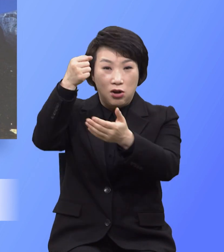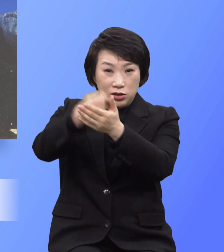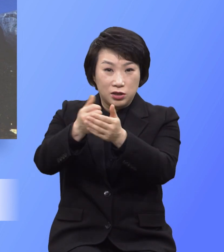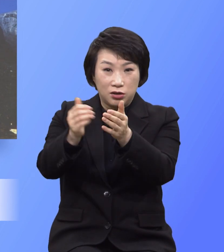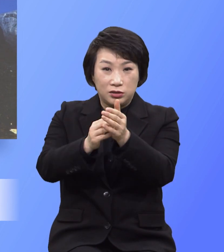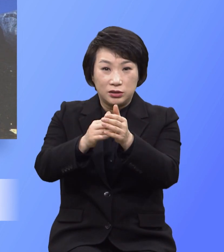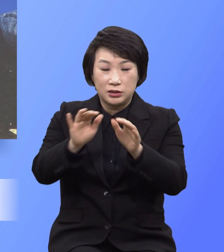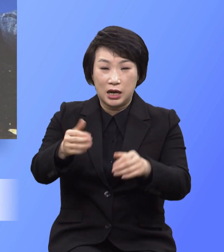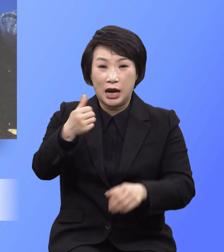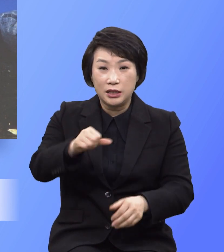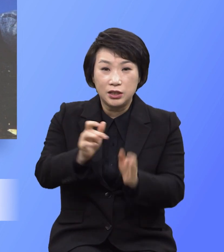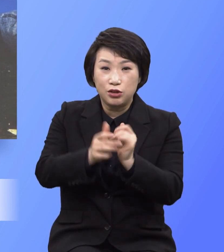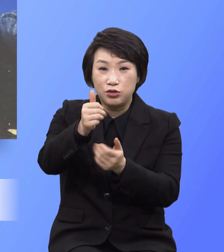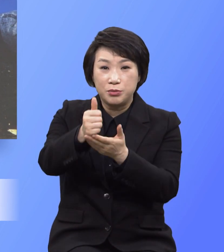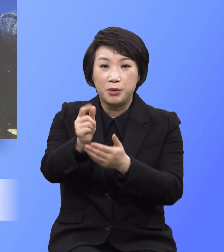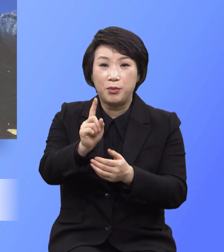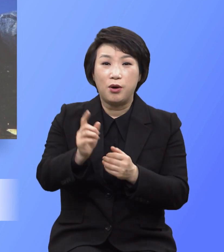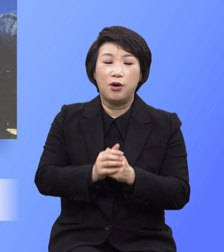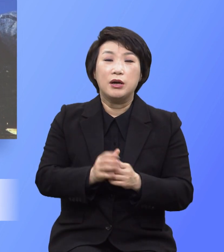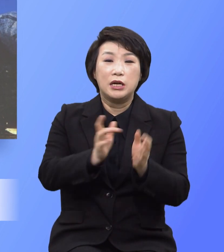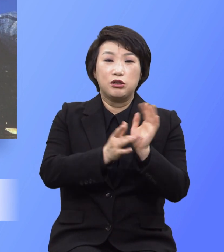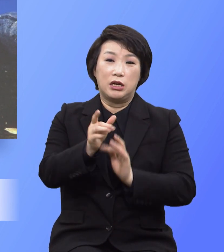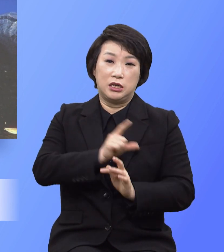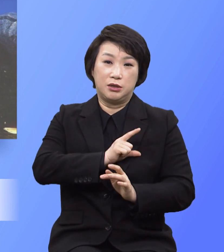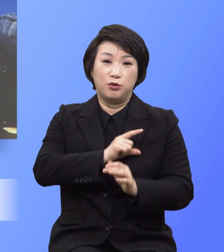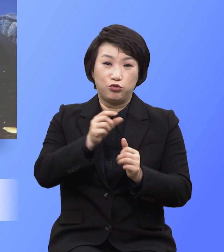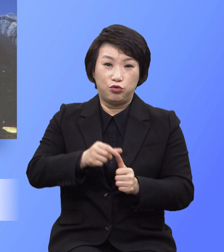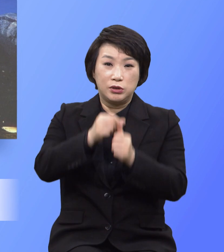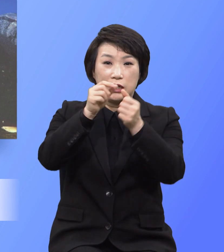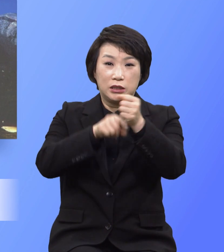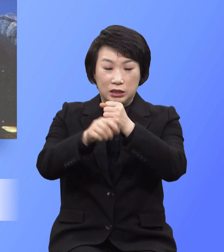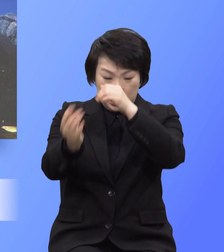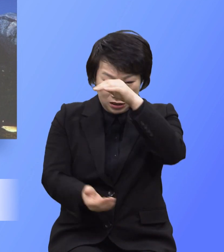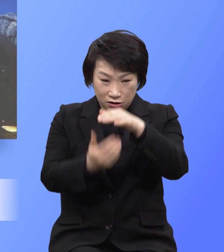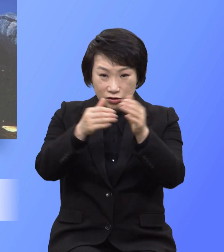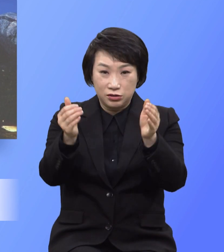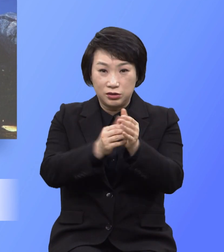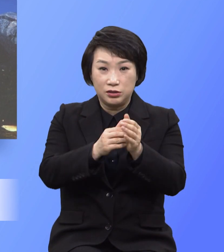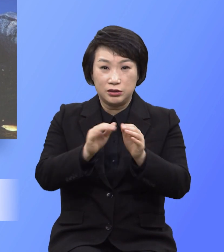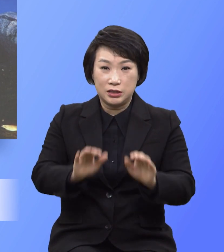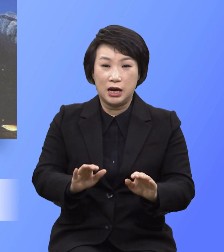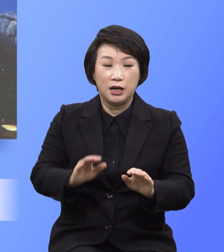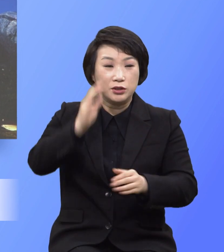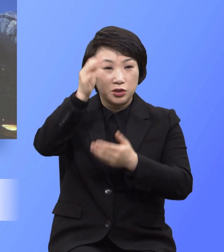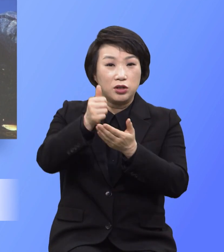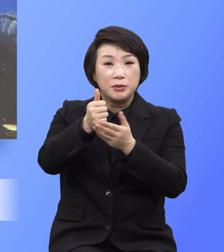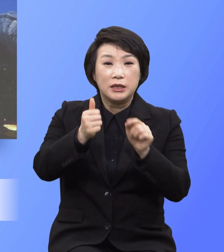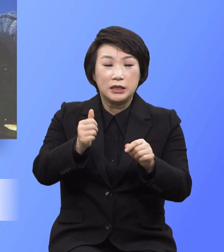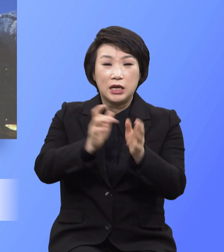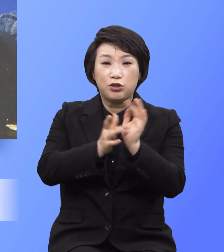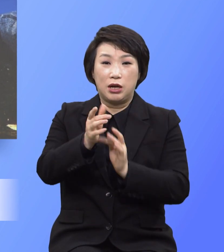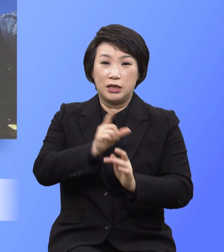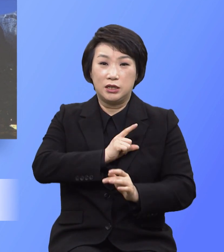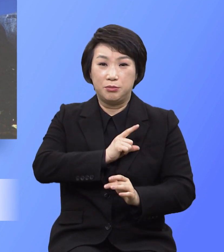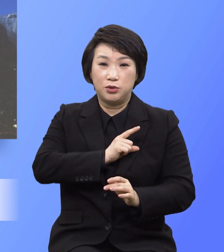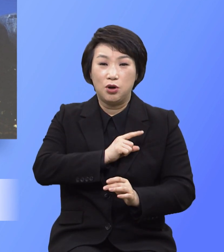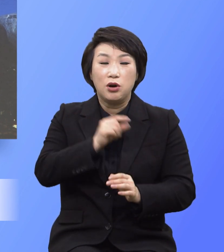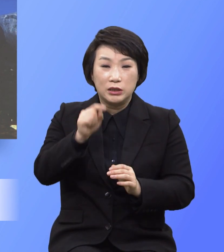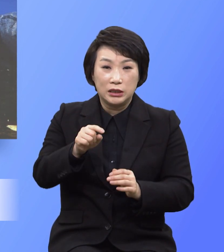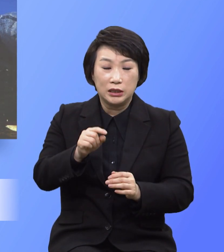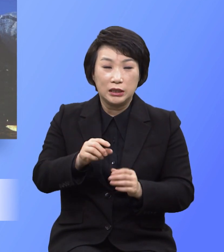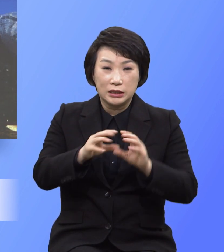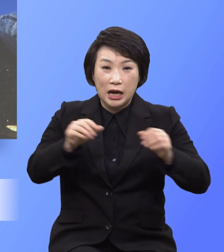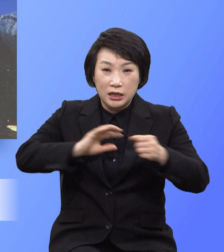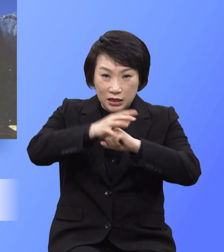세우시고 아들은 예수라는 이름으로 구원의 뜻을 이루시고 성령은 예수라는 이름으로 그